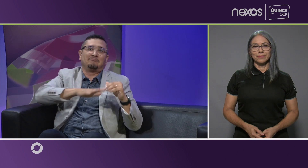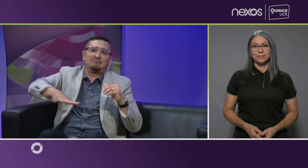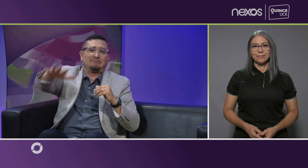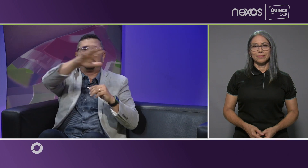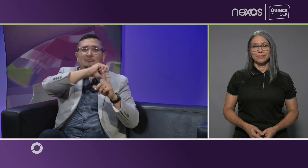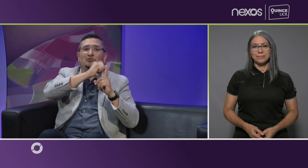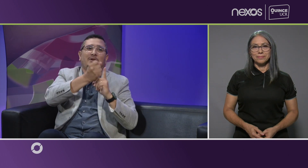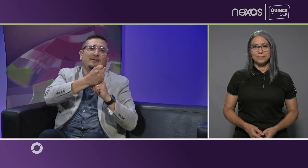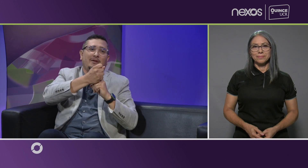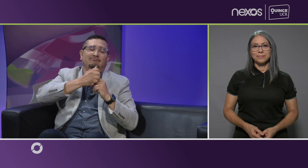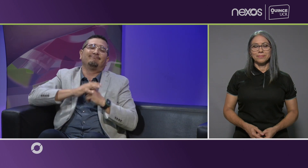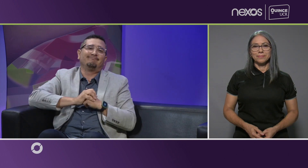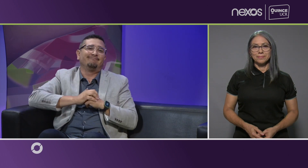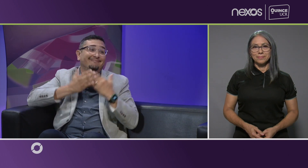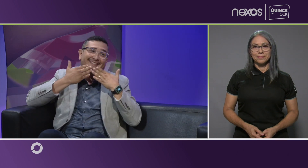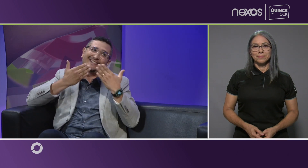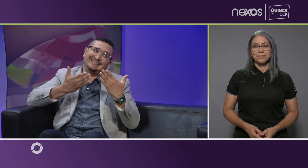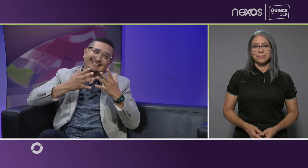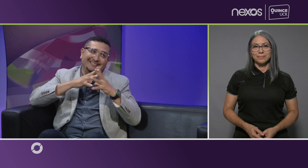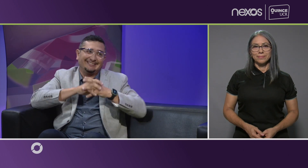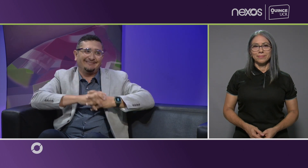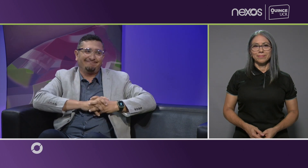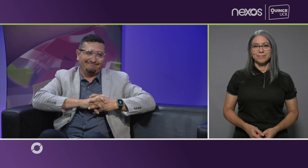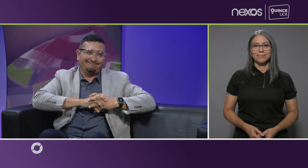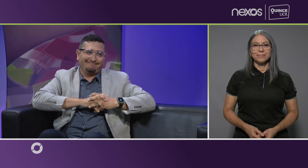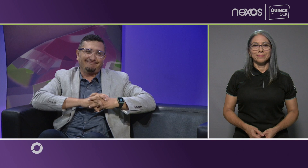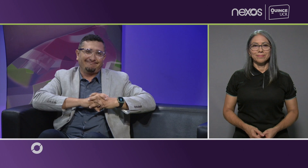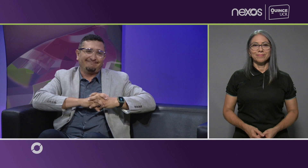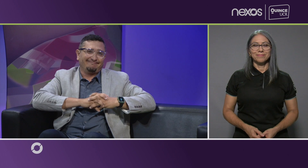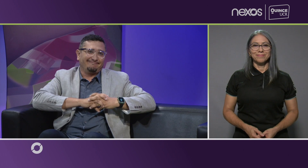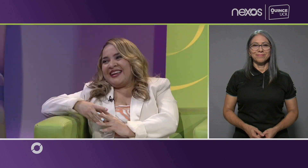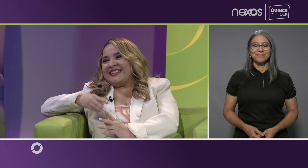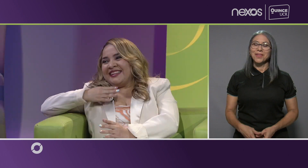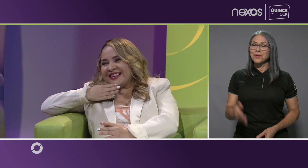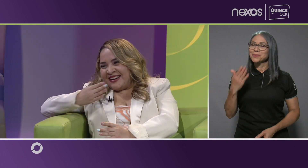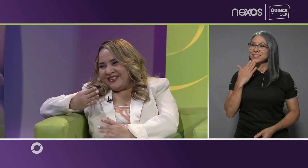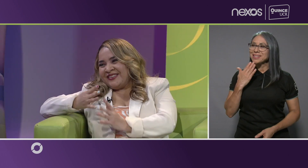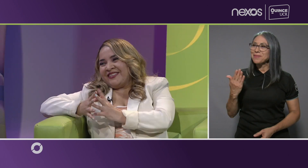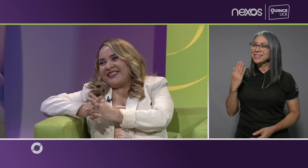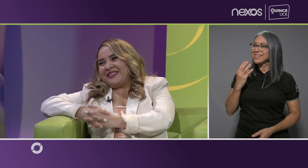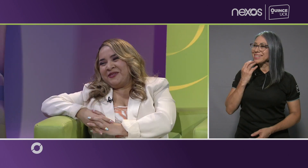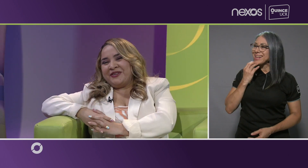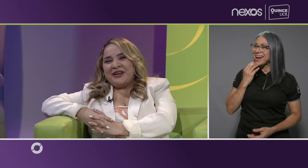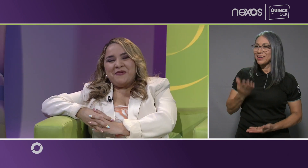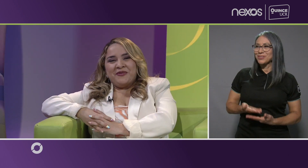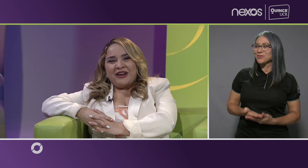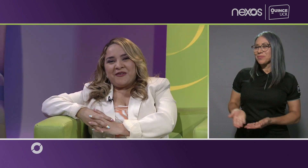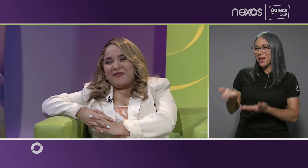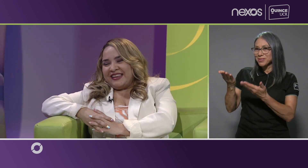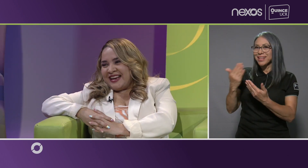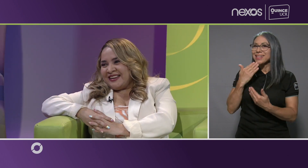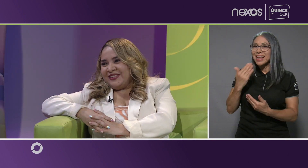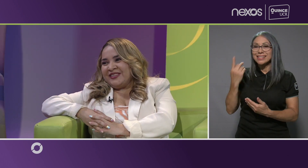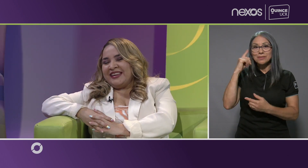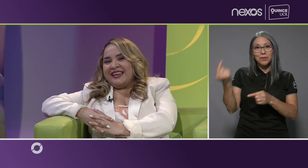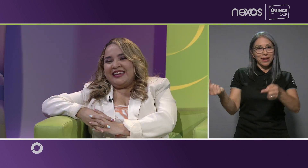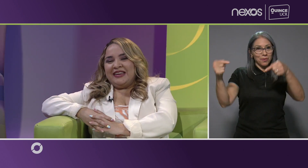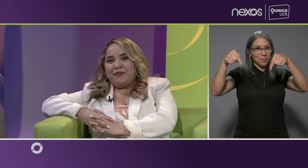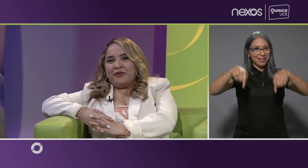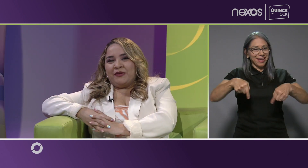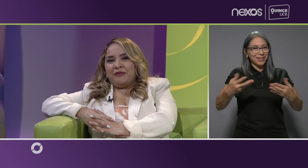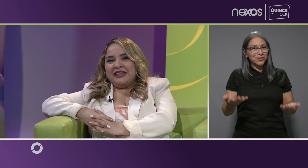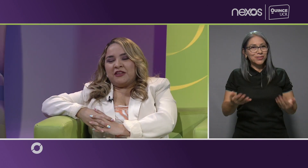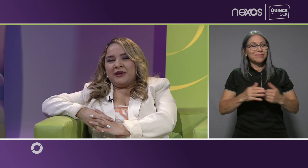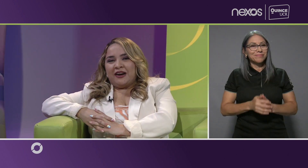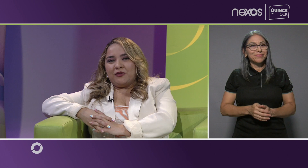porque lo que pedimos es estar en equidad a nivel de la sociedad. Muchísimas gracias, Carlos, a usted por acompañarnos